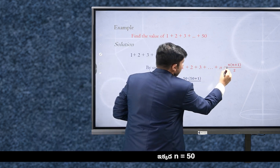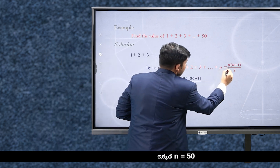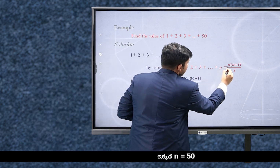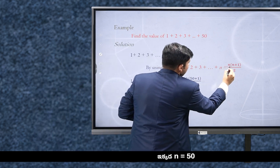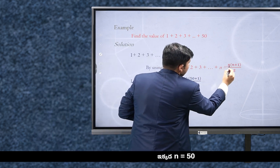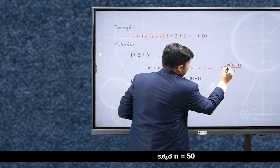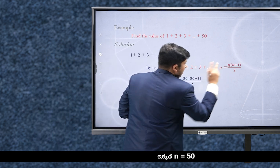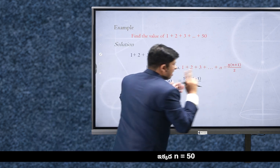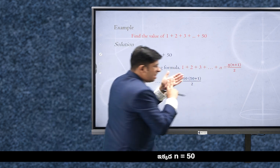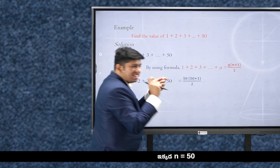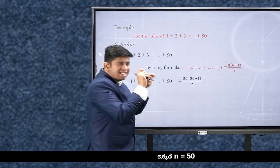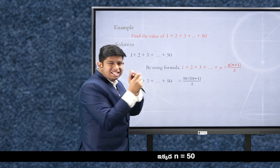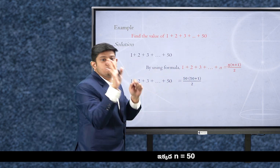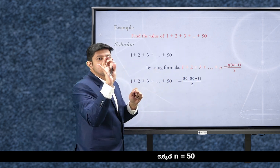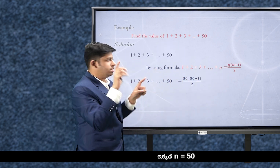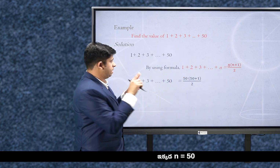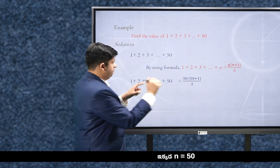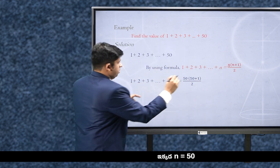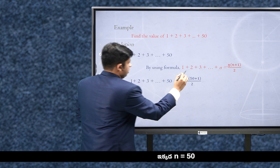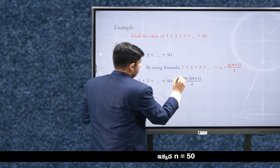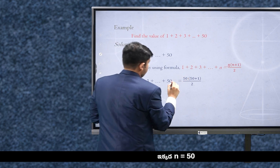ఇక్కడ n = 50